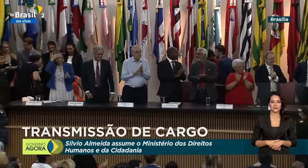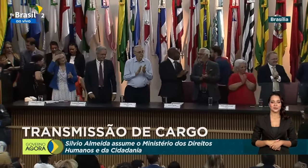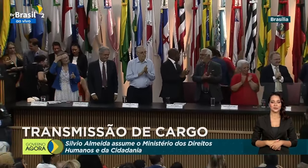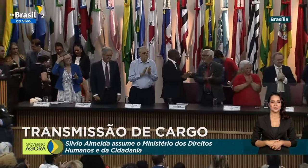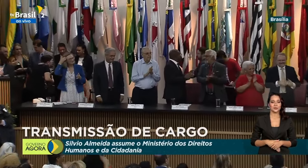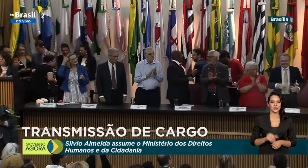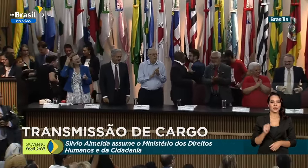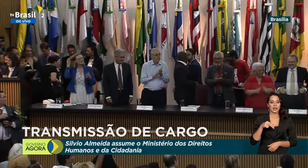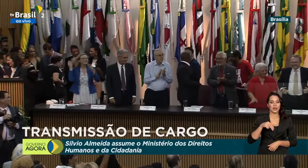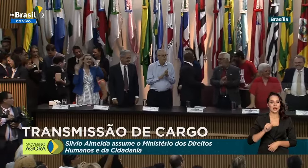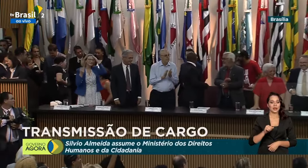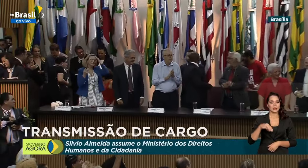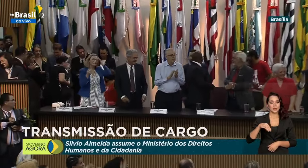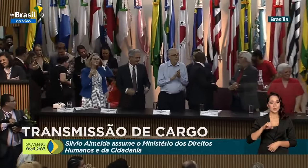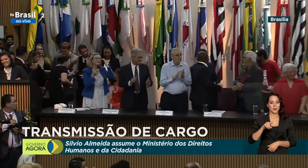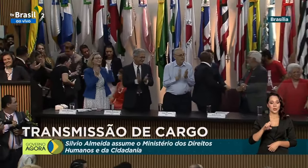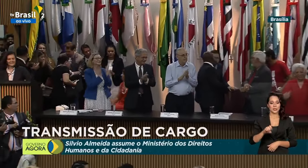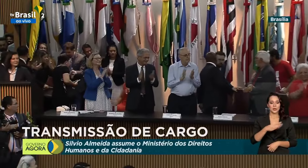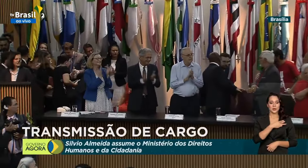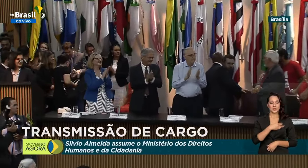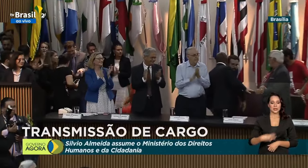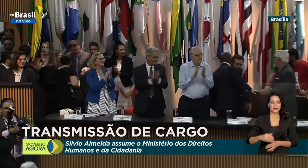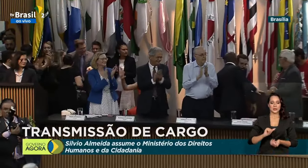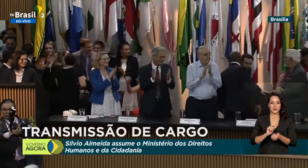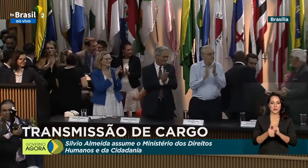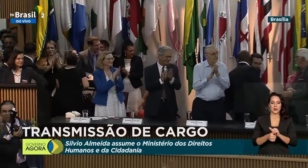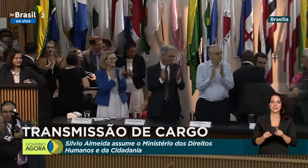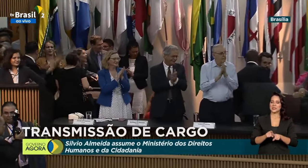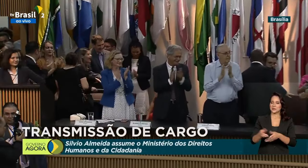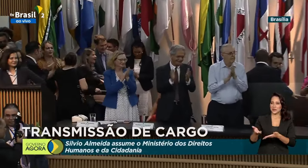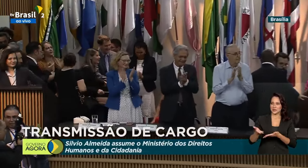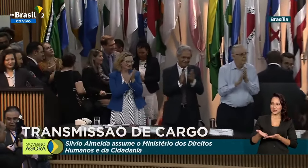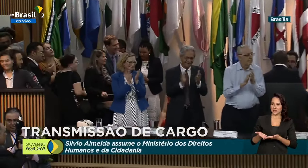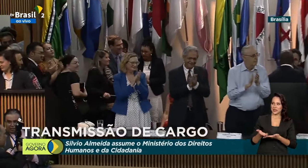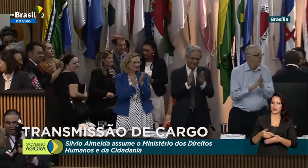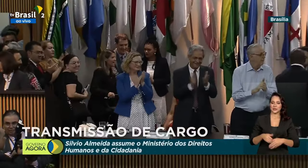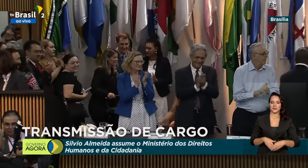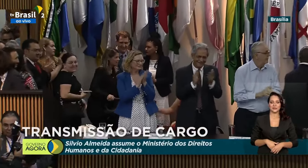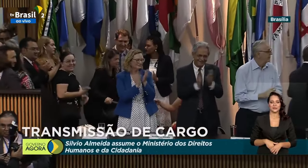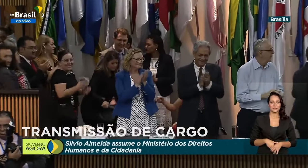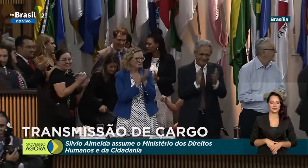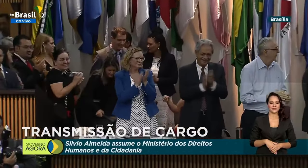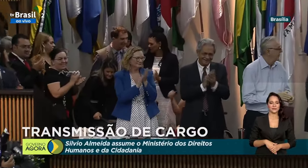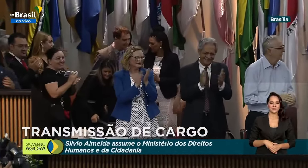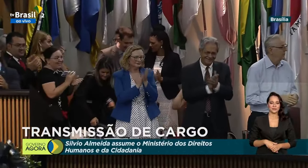Ana Moser ministra do esporte também está conosco aqui